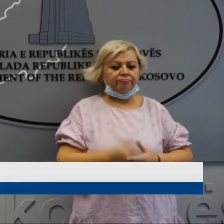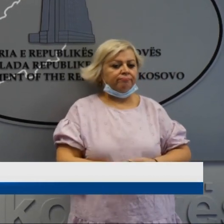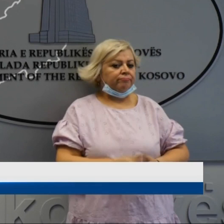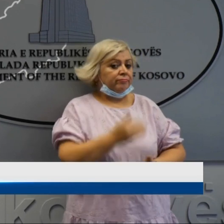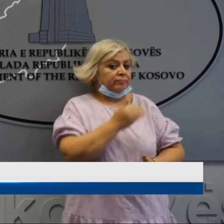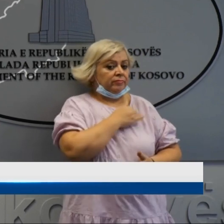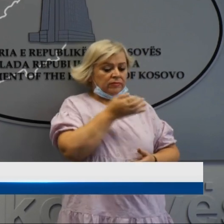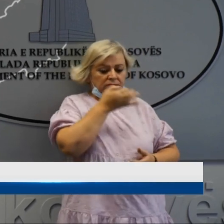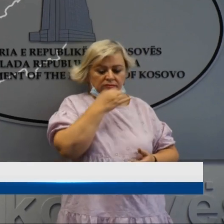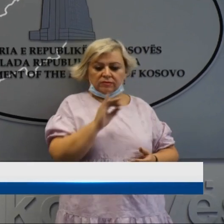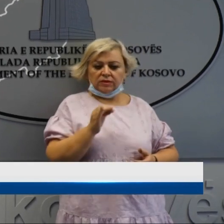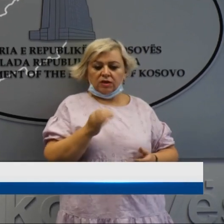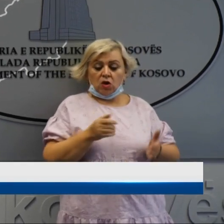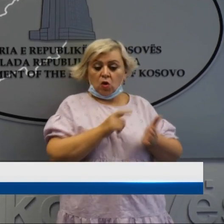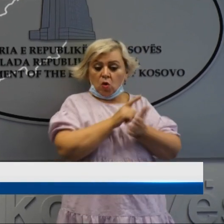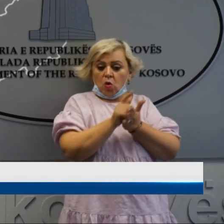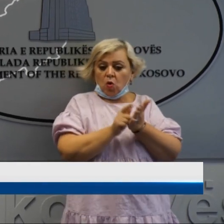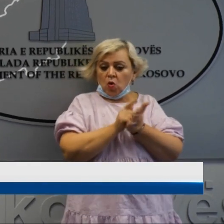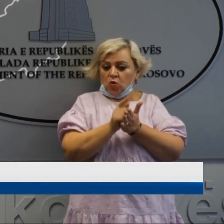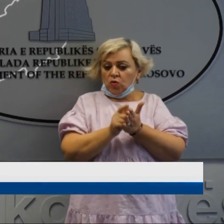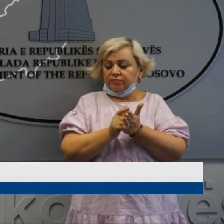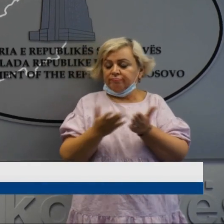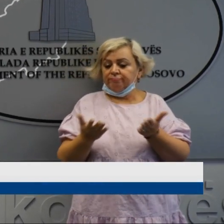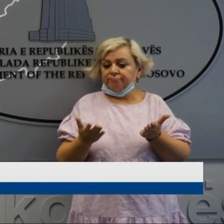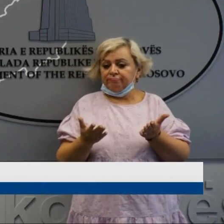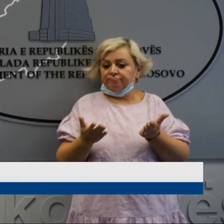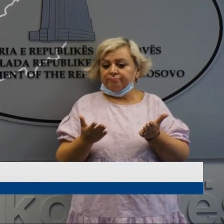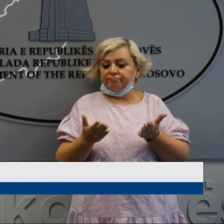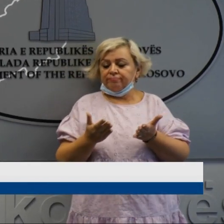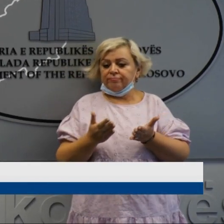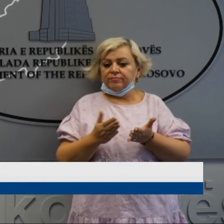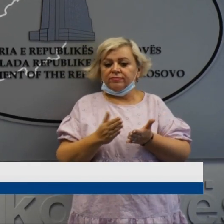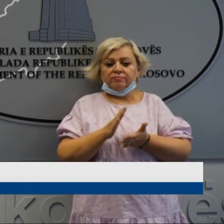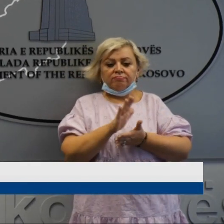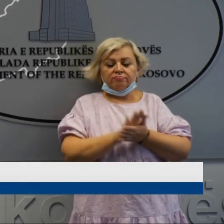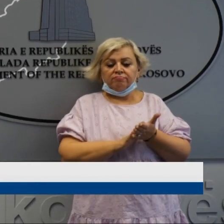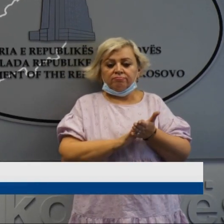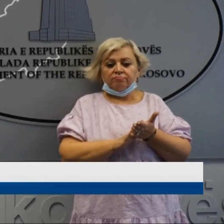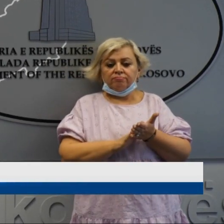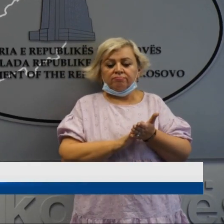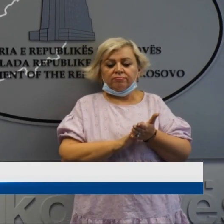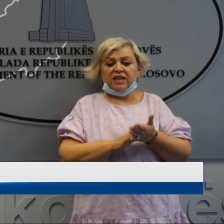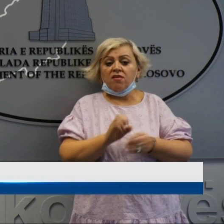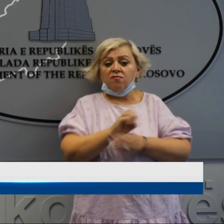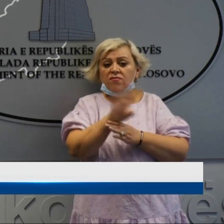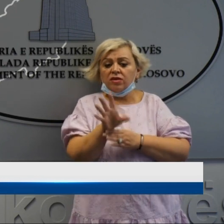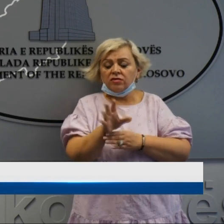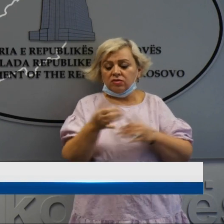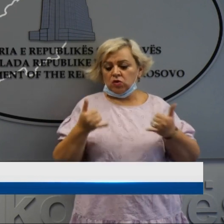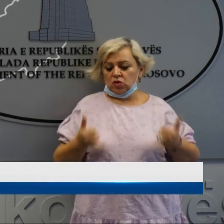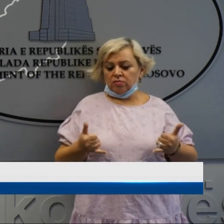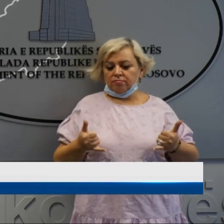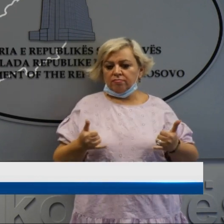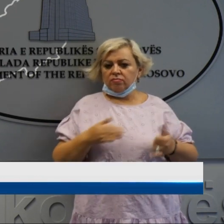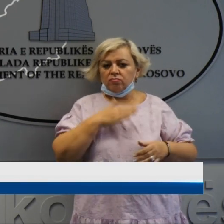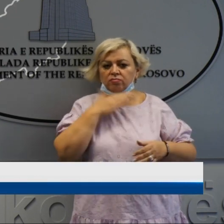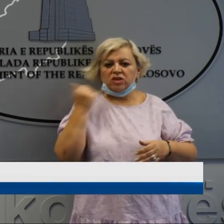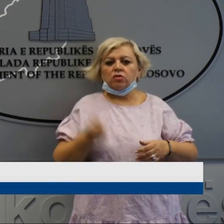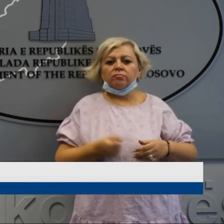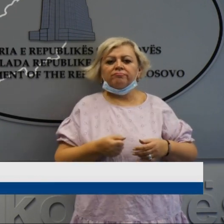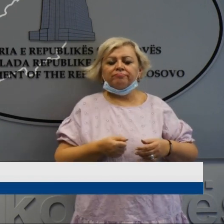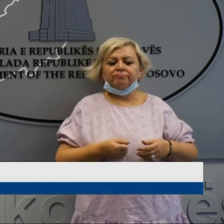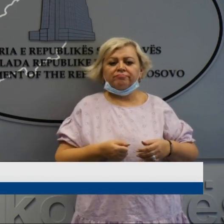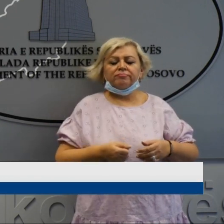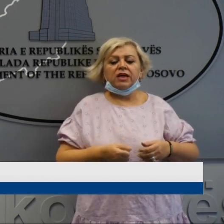lajmë i mirë që sot pas një kohë nga filloj ky eksplozion i virusit, sot ka pasur më shumë